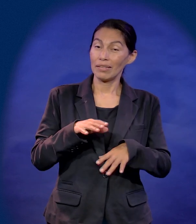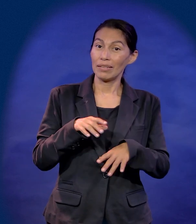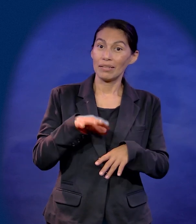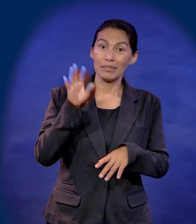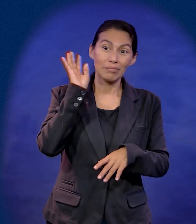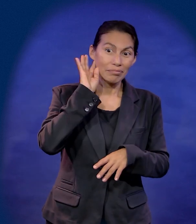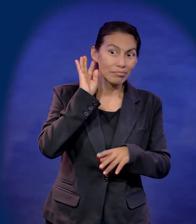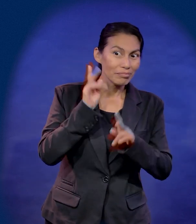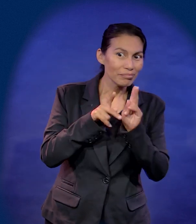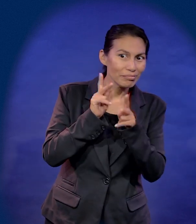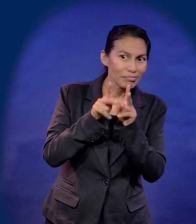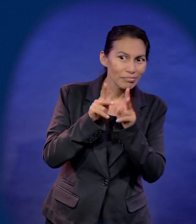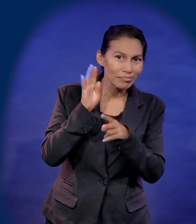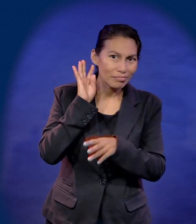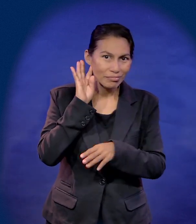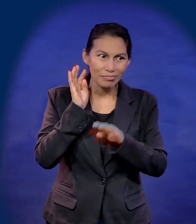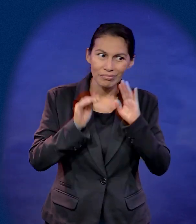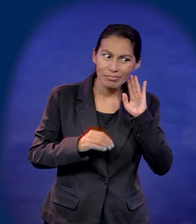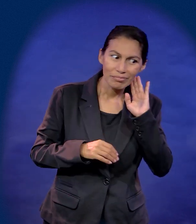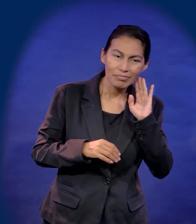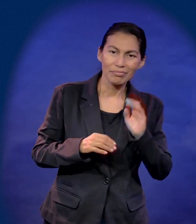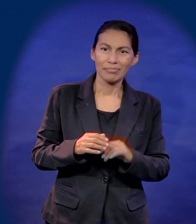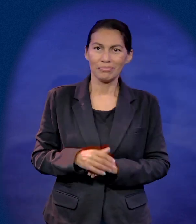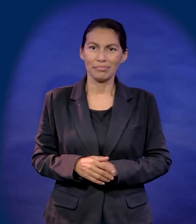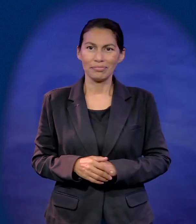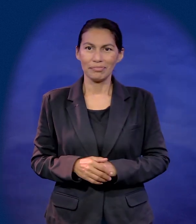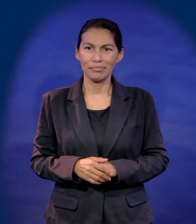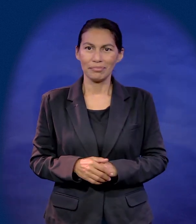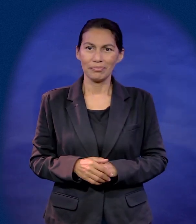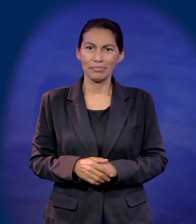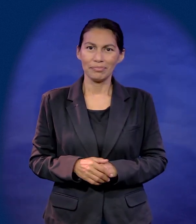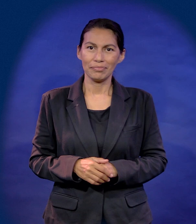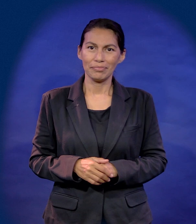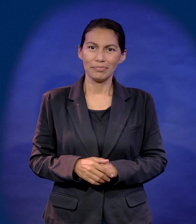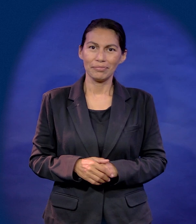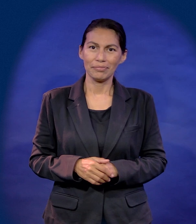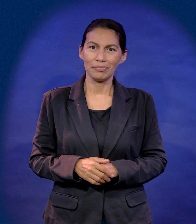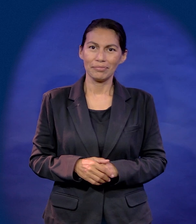propinas. Y encima de todo, a veces hasta escuchas conversaciones.